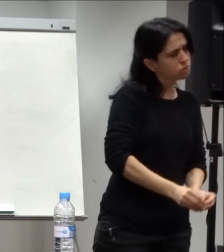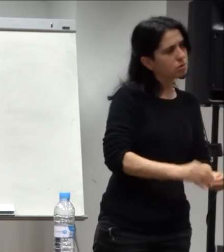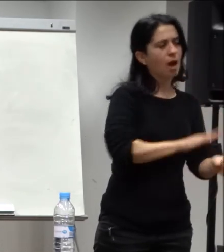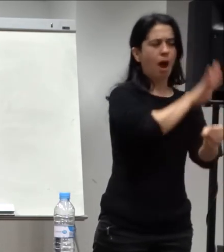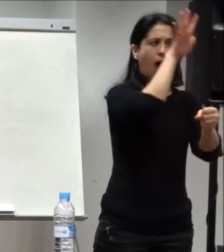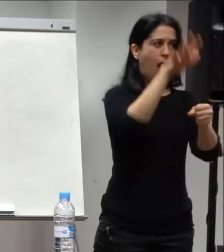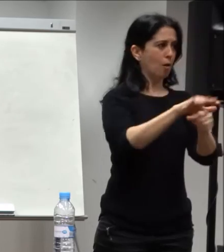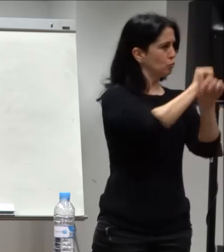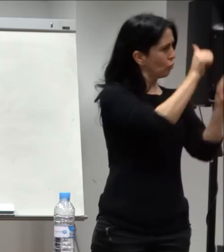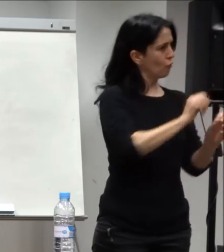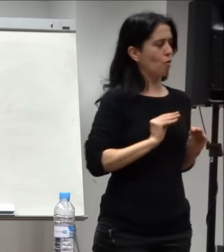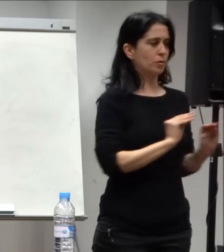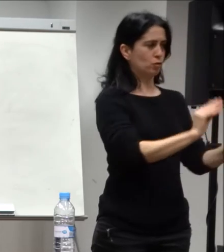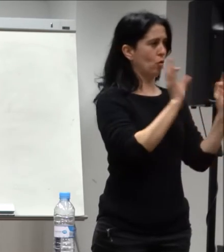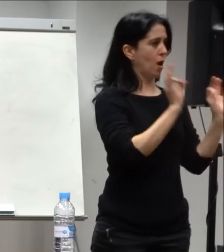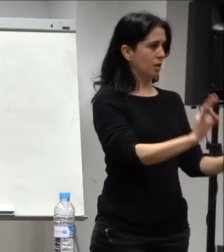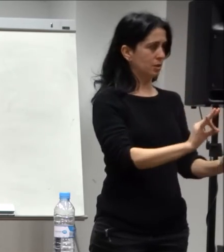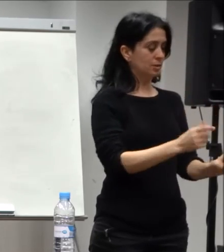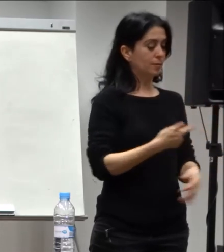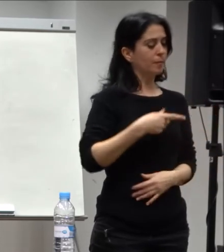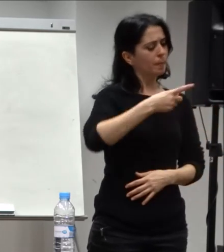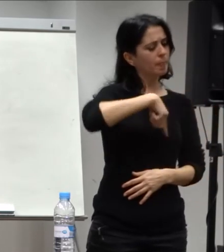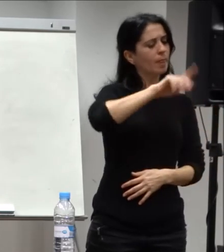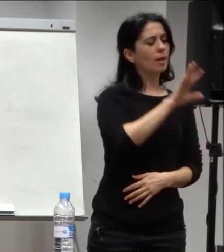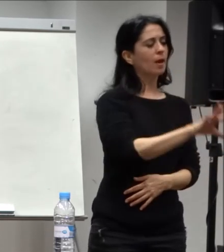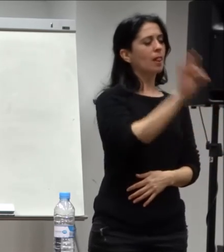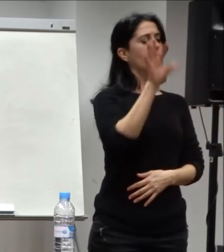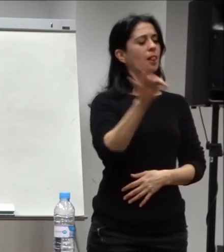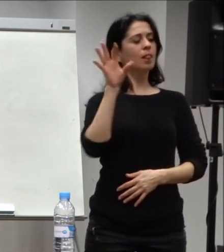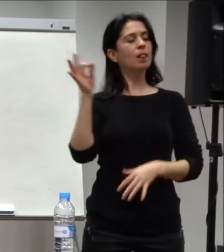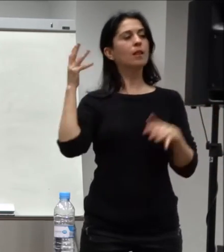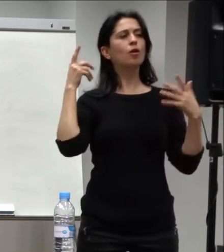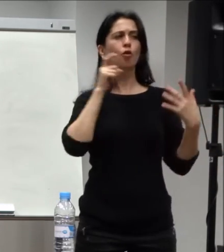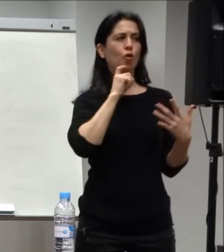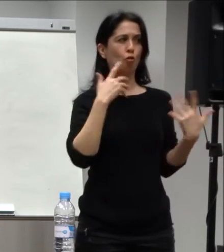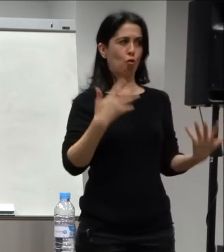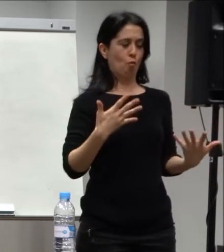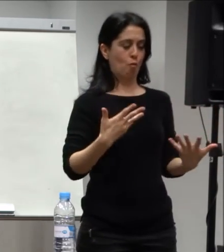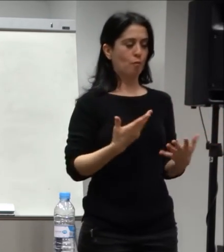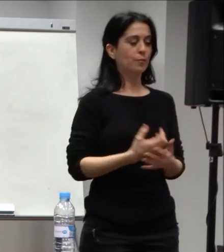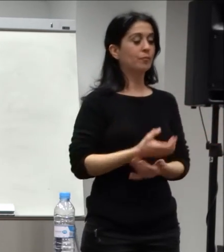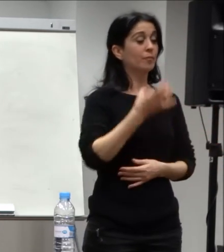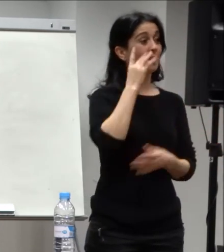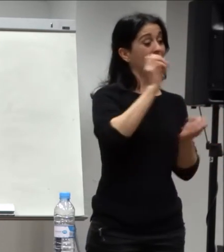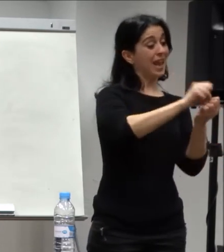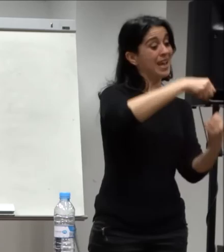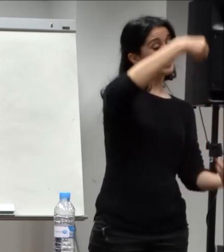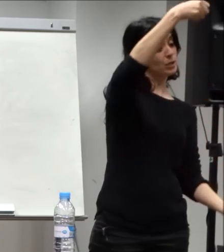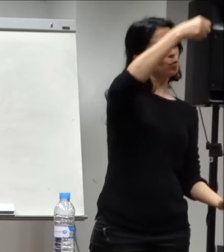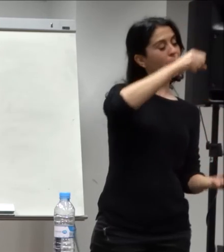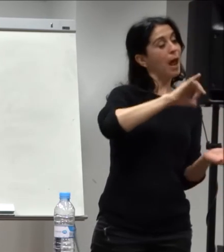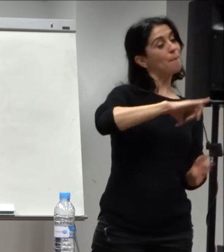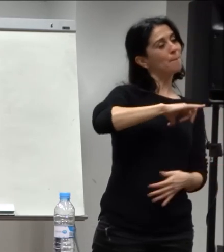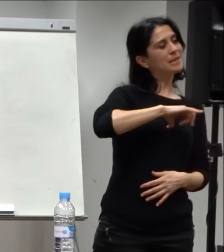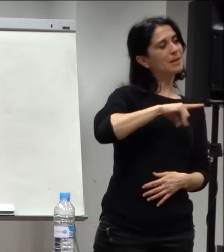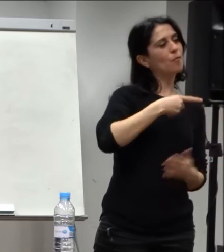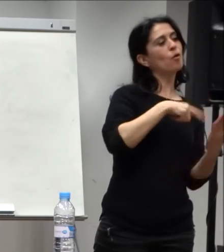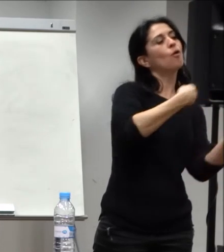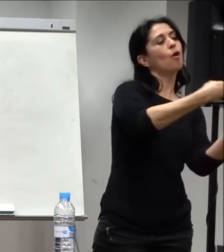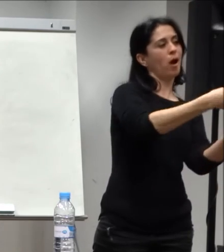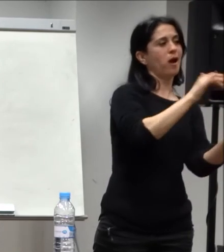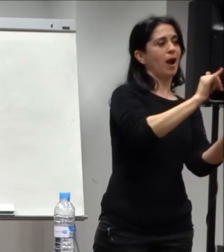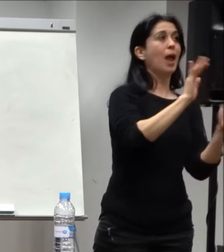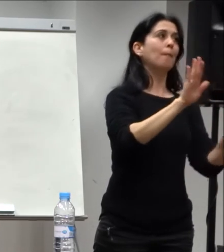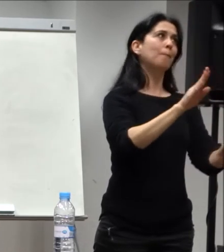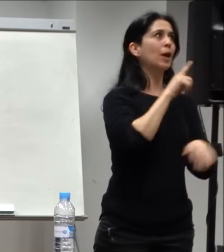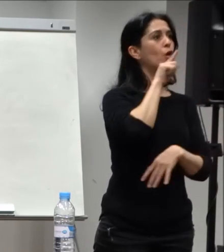las localizamos? Pues a ver, están en la escritura de préstamo, están, pero nunca están definidas como cláusula suelo. Por claro,